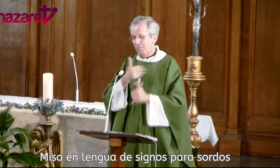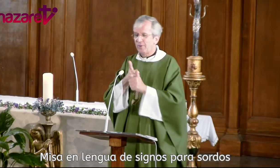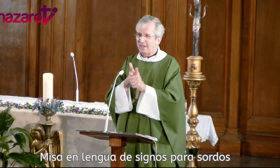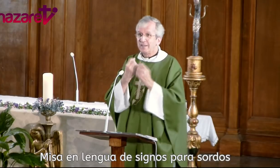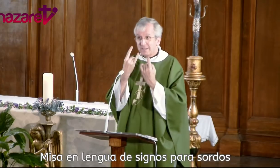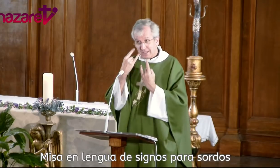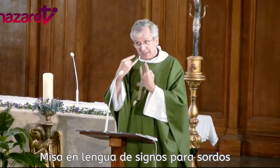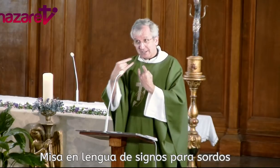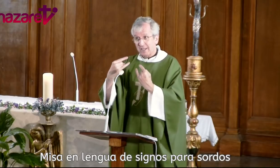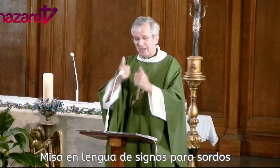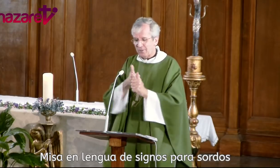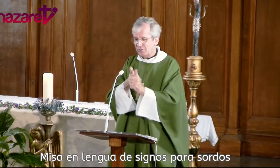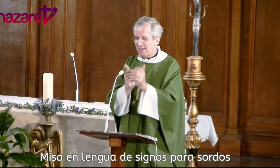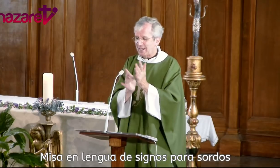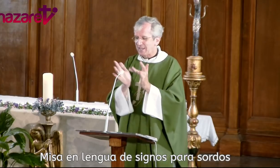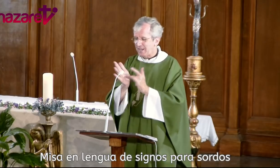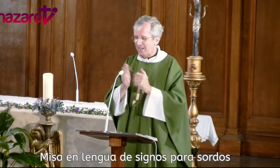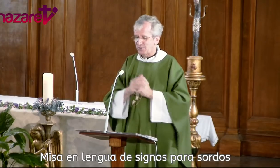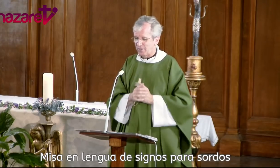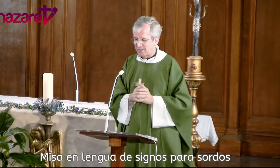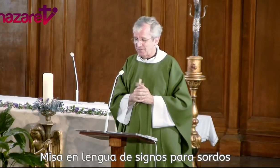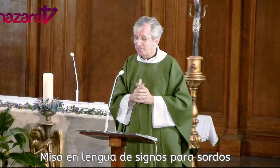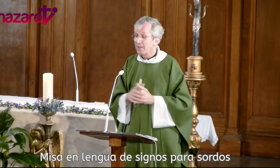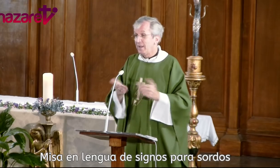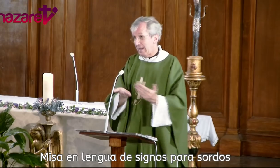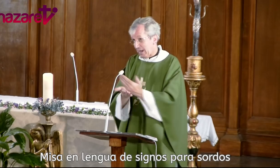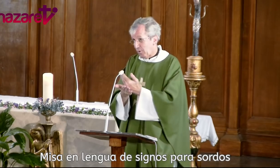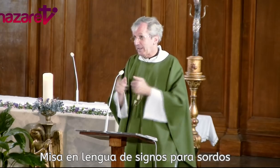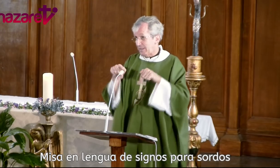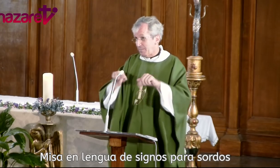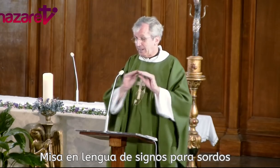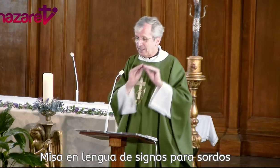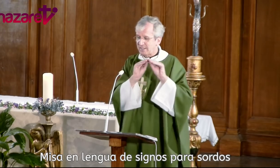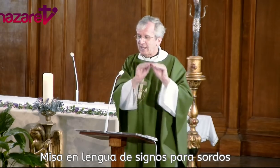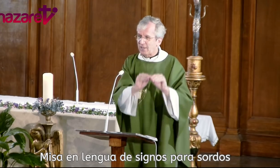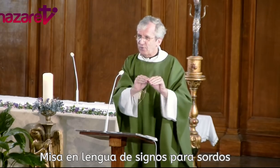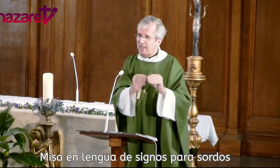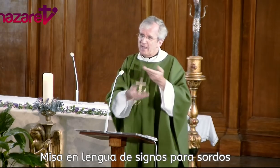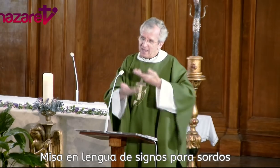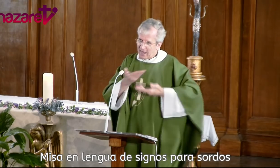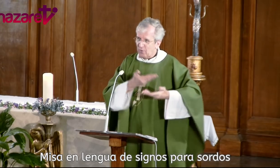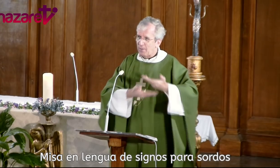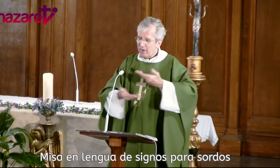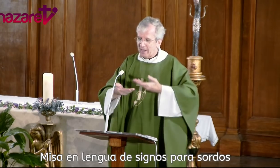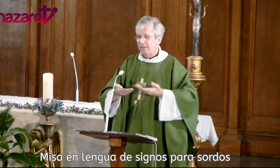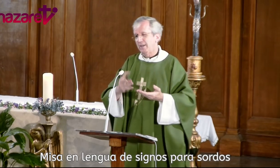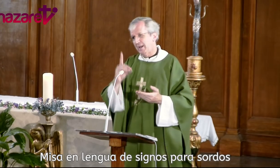puedan sentirse atraídos a seguir a Jesucristo. La colecta también irá destinada toda ella a colaborar en el